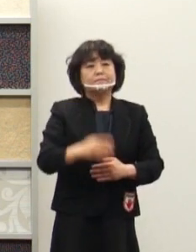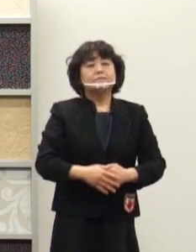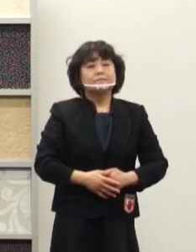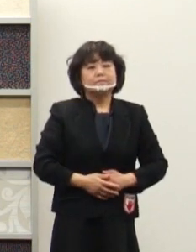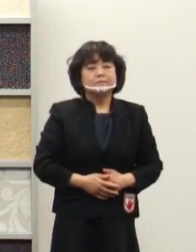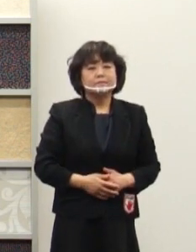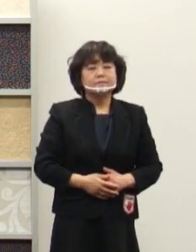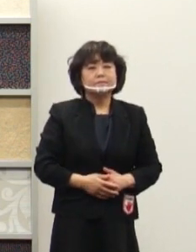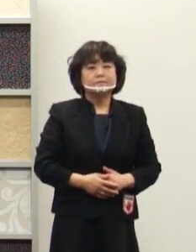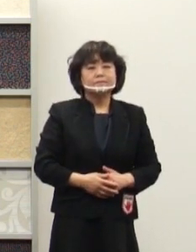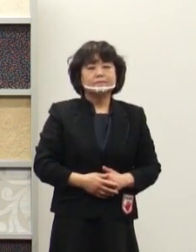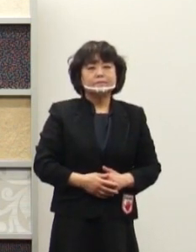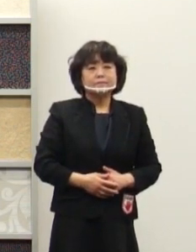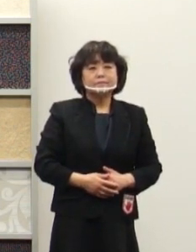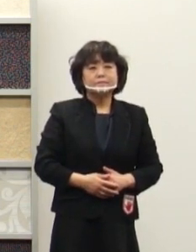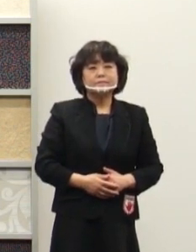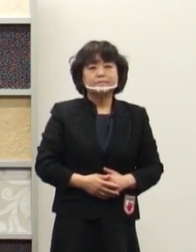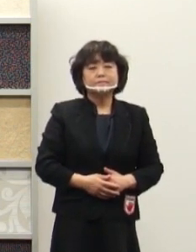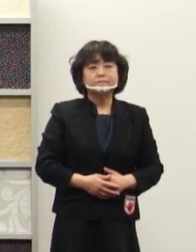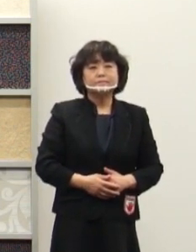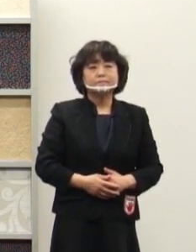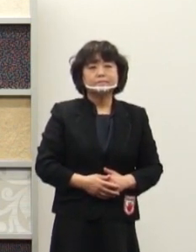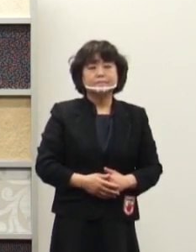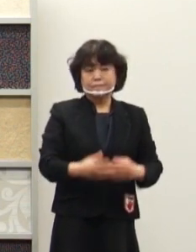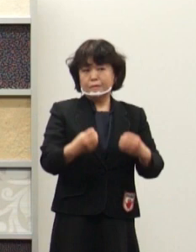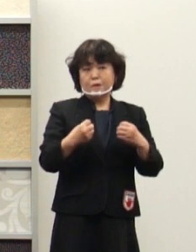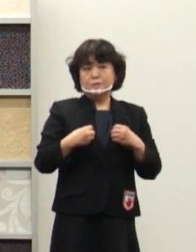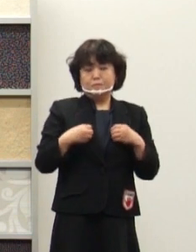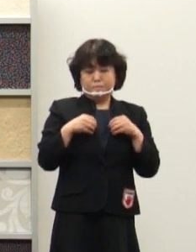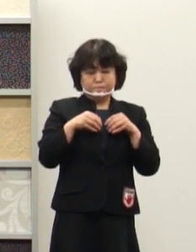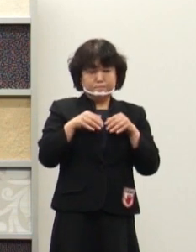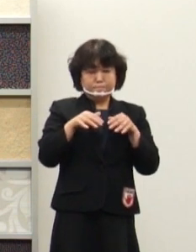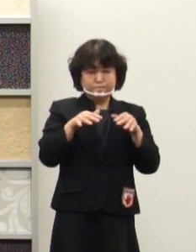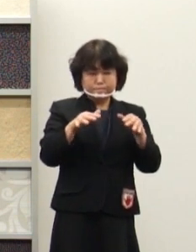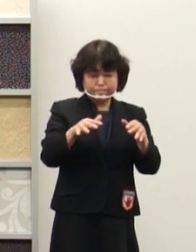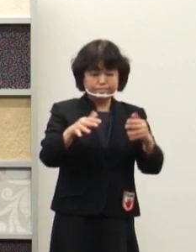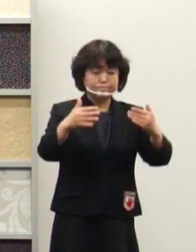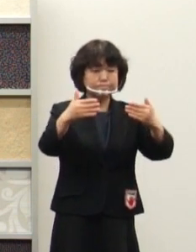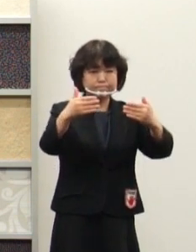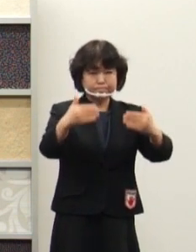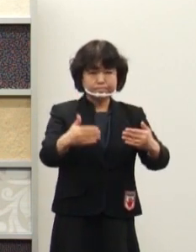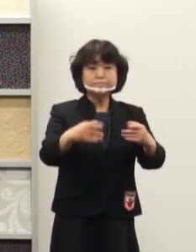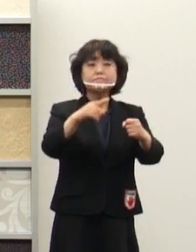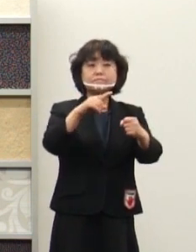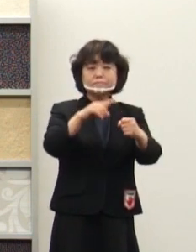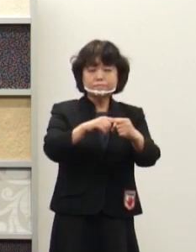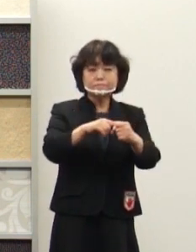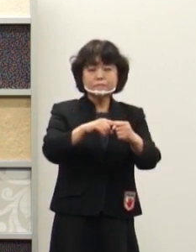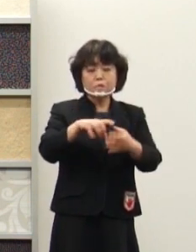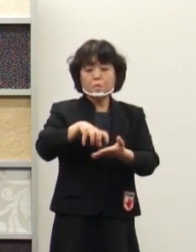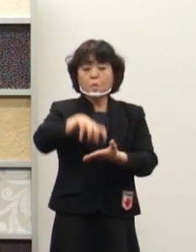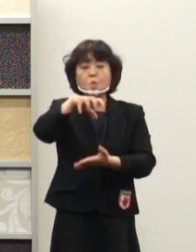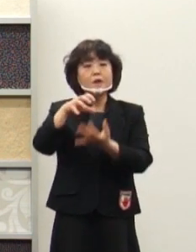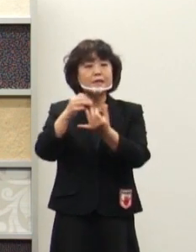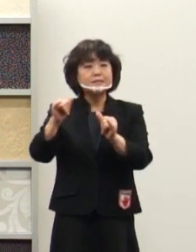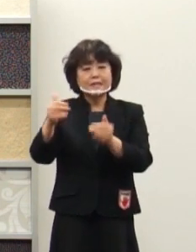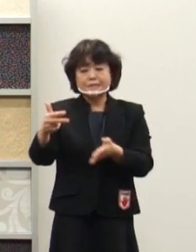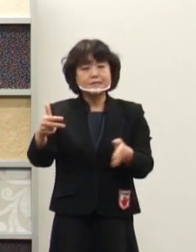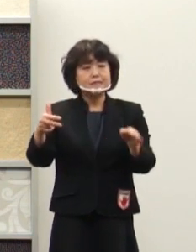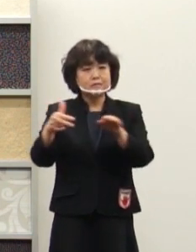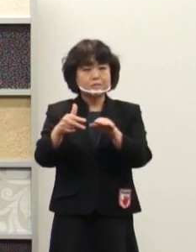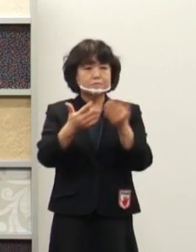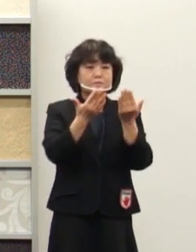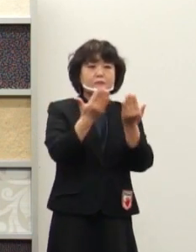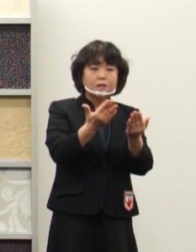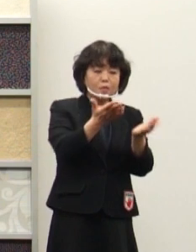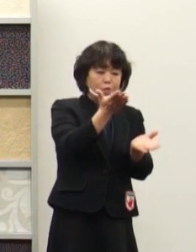。感染が拡大を、さらに抑え込んでいくため、現在高齢者施設、あるいは学校